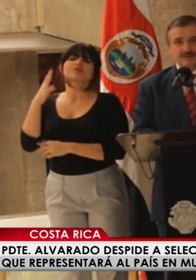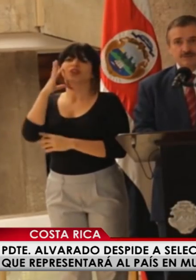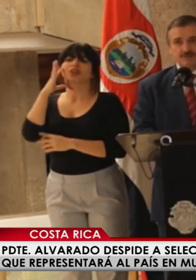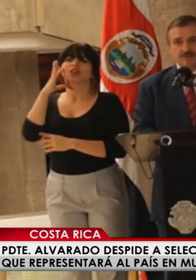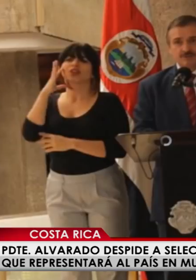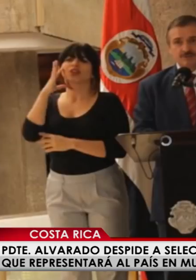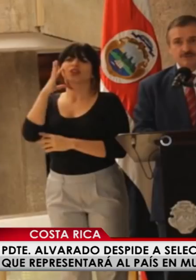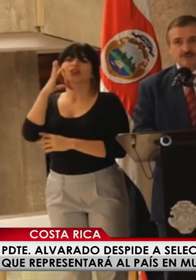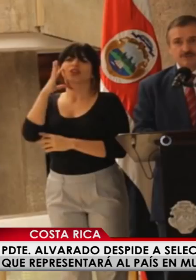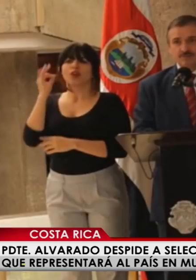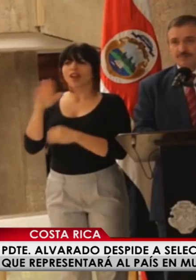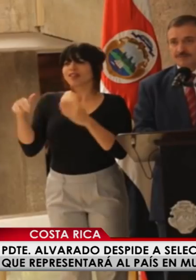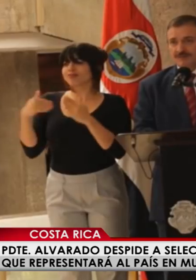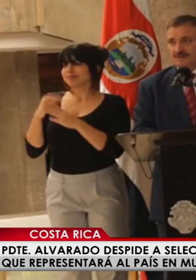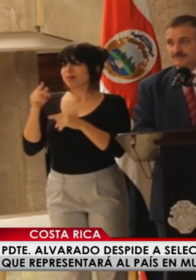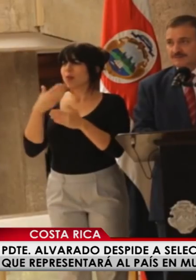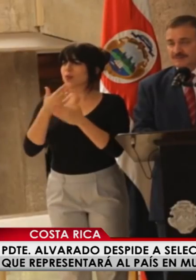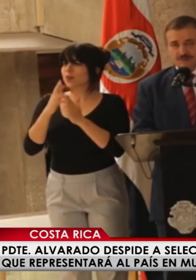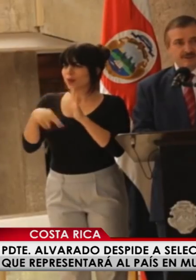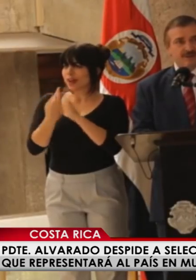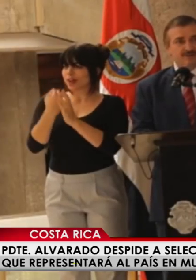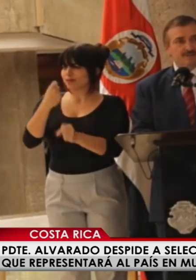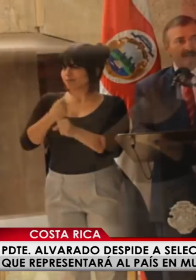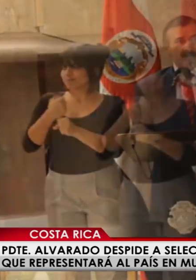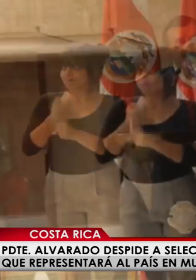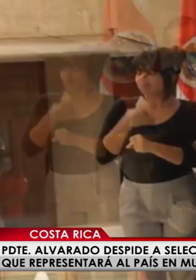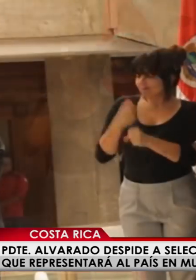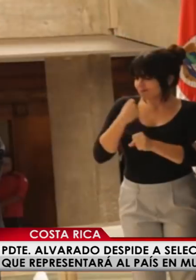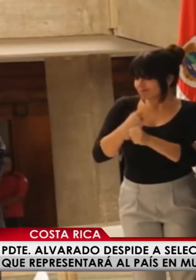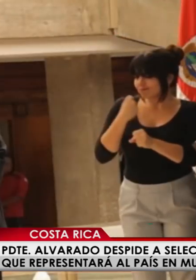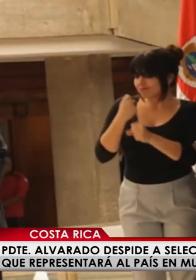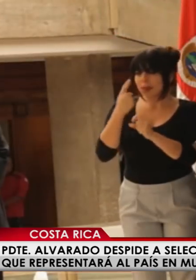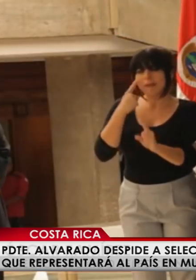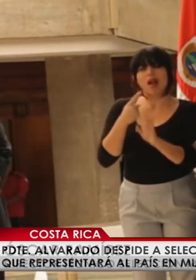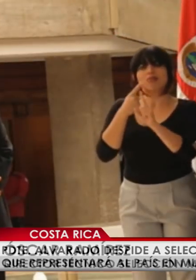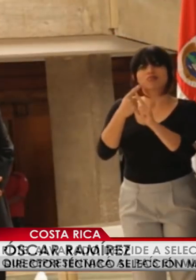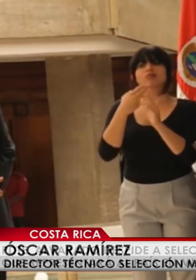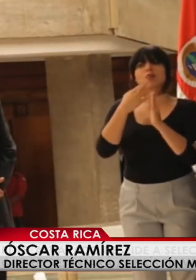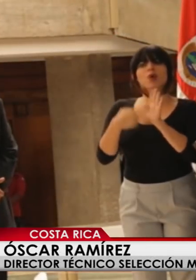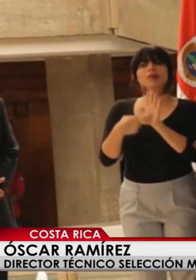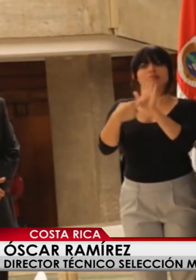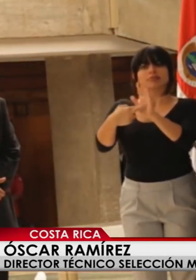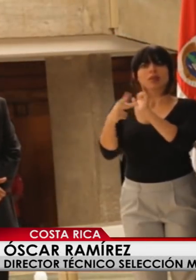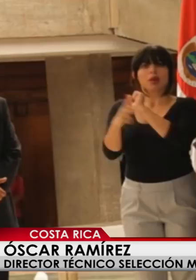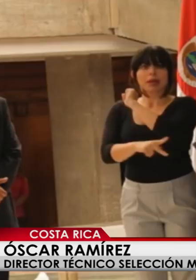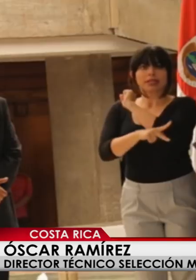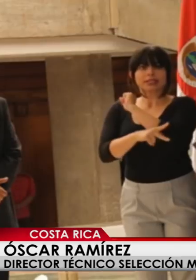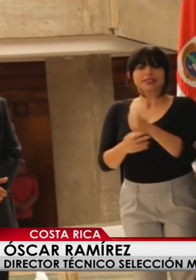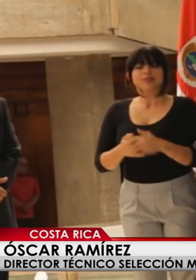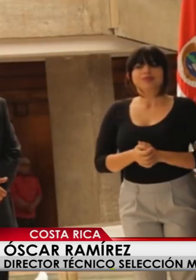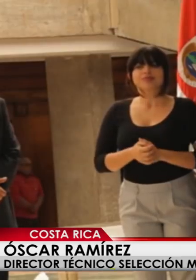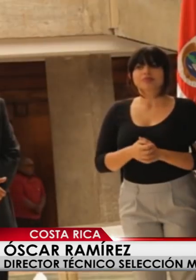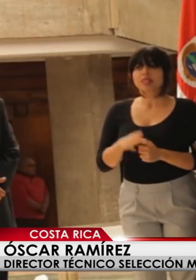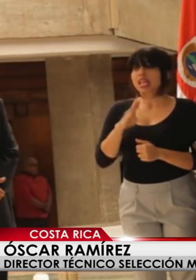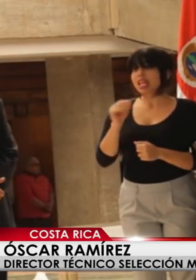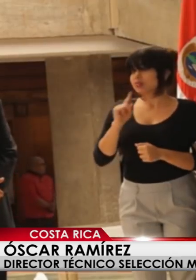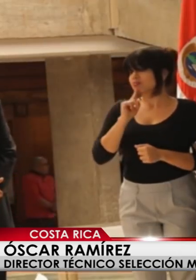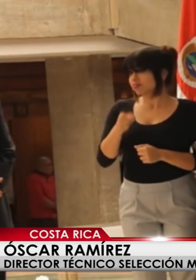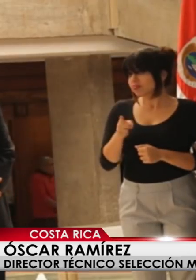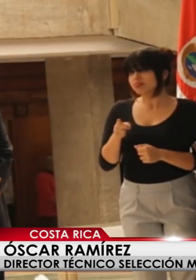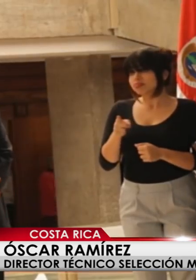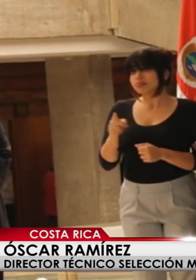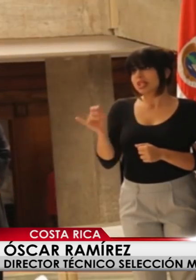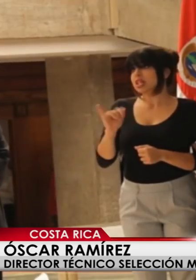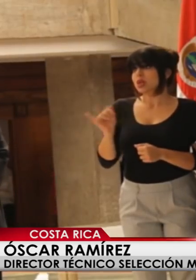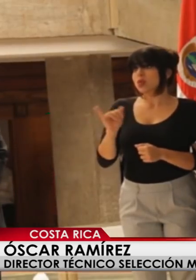a hacer muy buen papel. Estamos trabajando para dejar bien representado al país, y de hecho pues